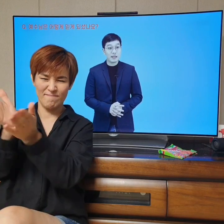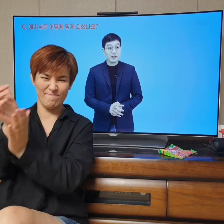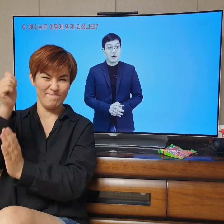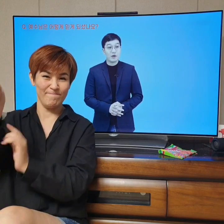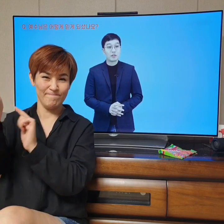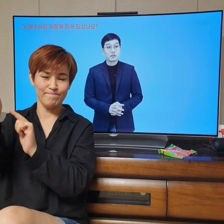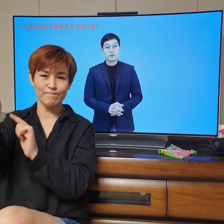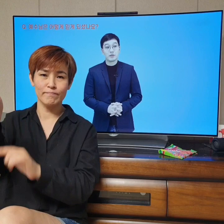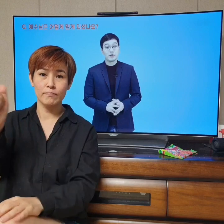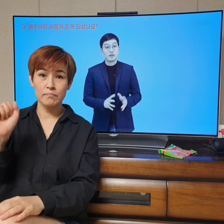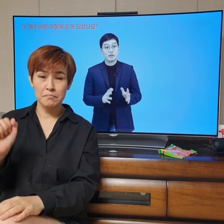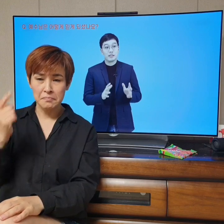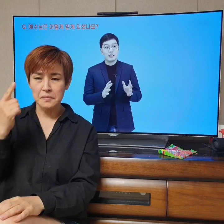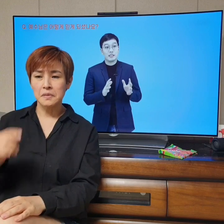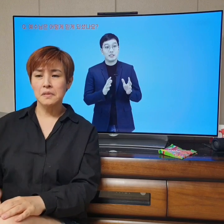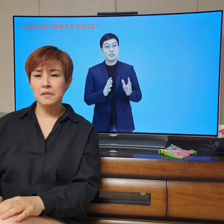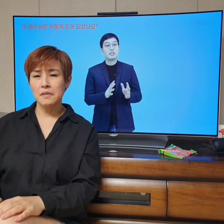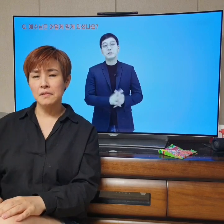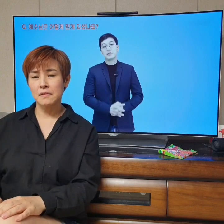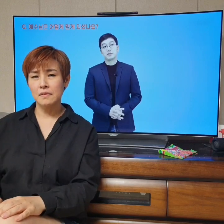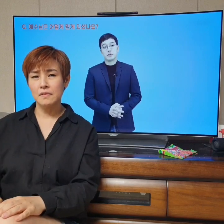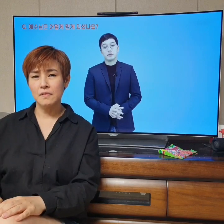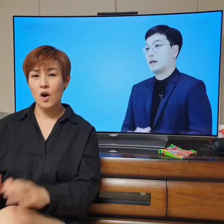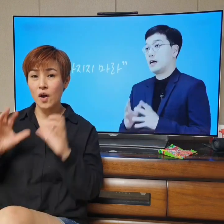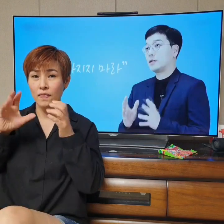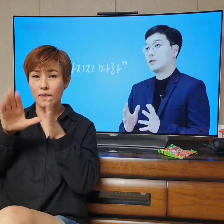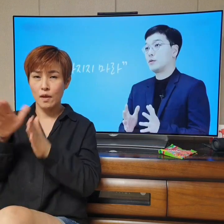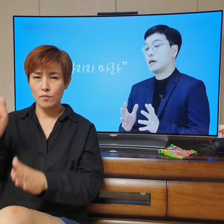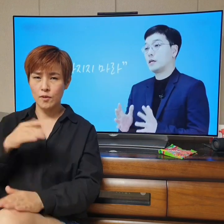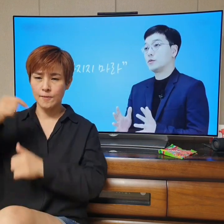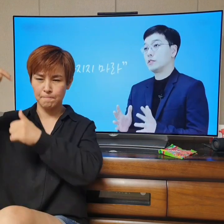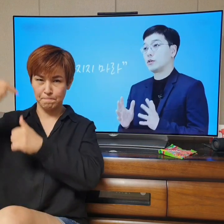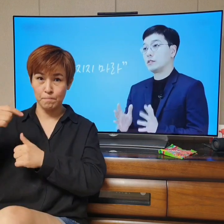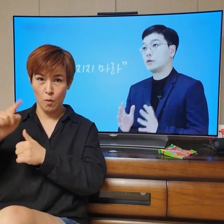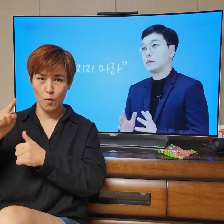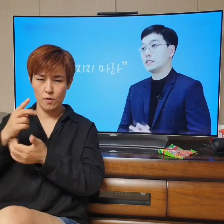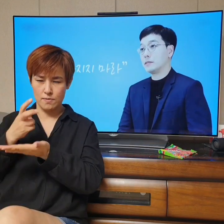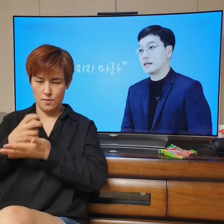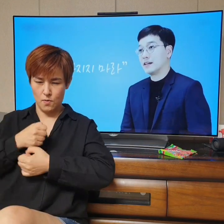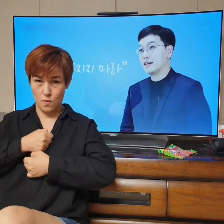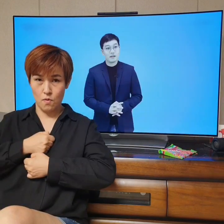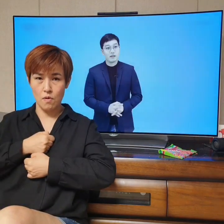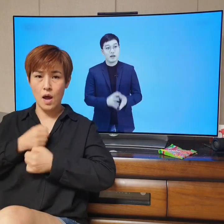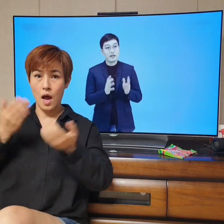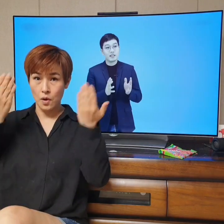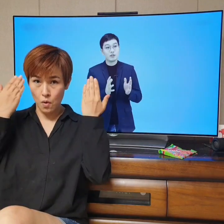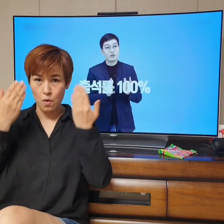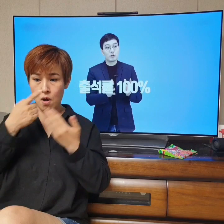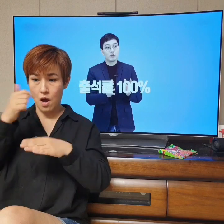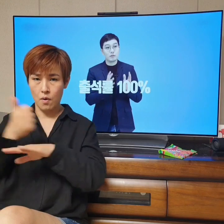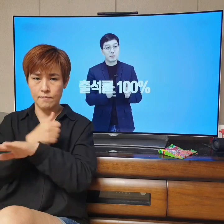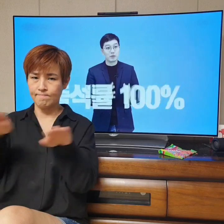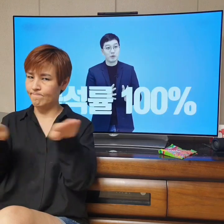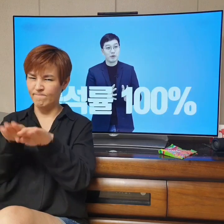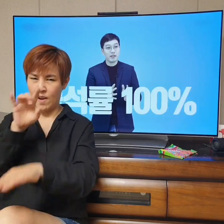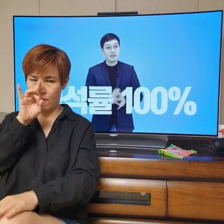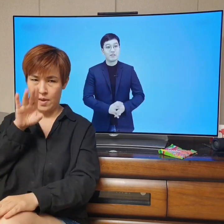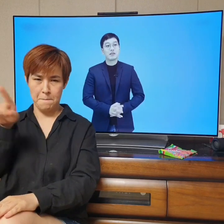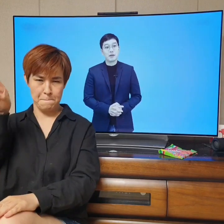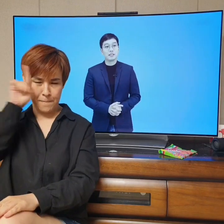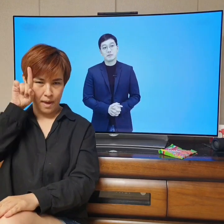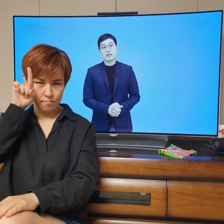또 집이라 어렸을 때부터 지침이 있었어요. 학교와 학원은 절대로 빠지지 마라. 항상 출석률